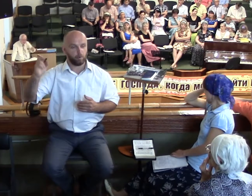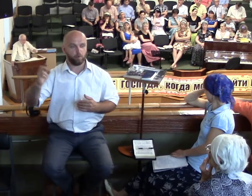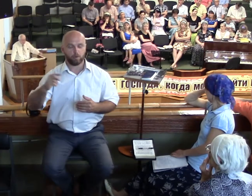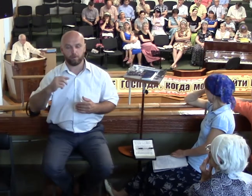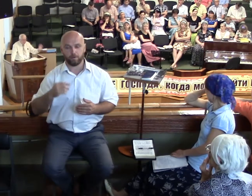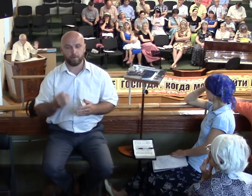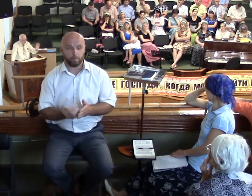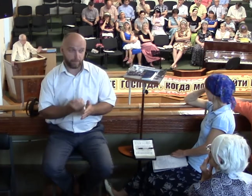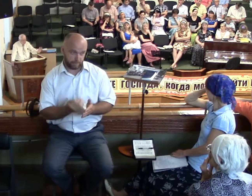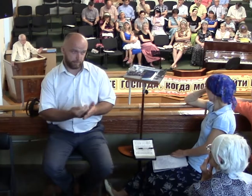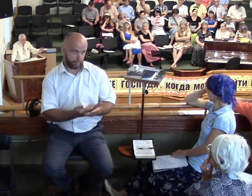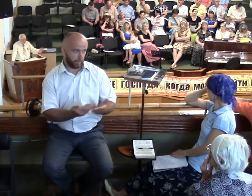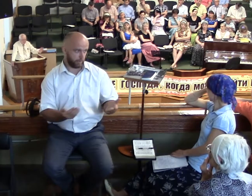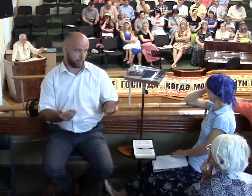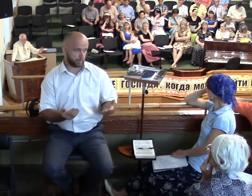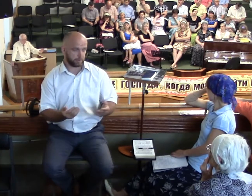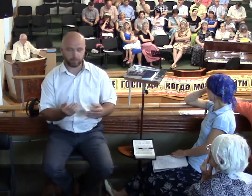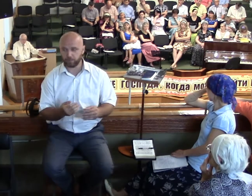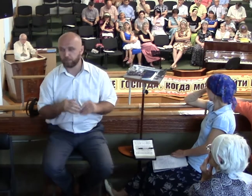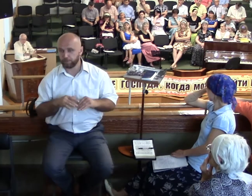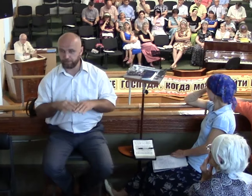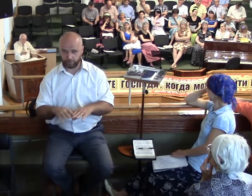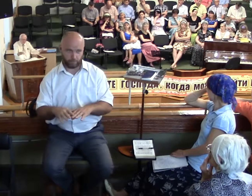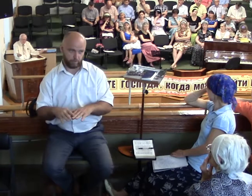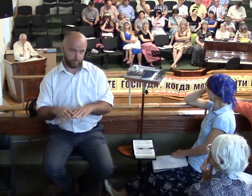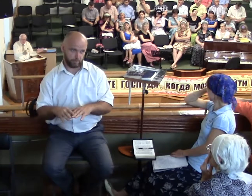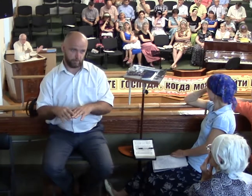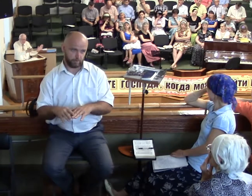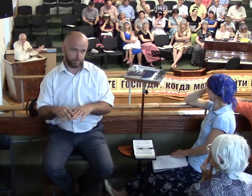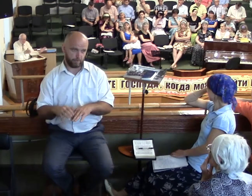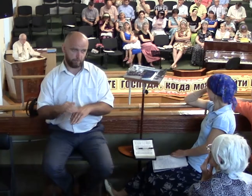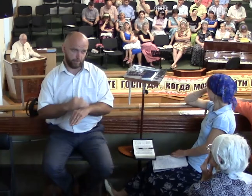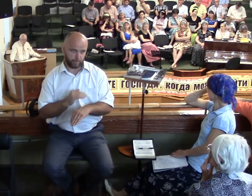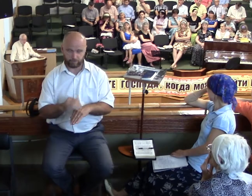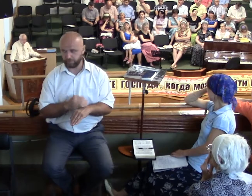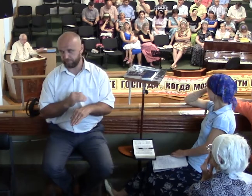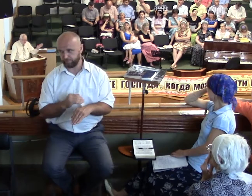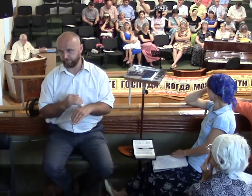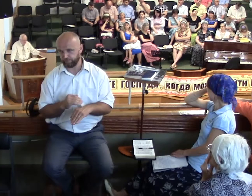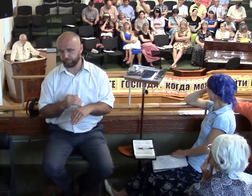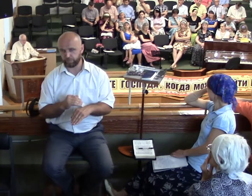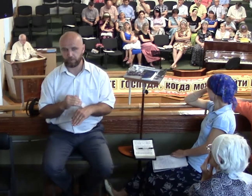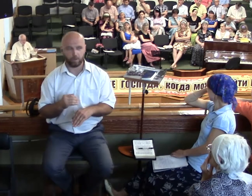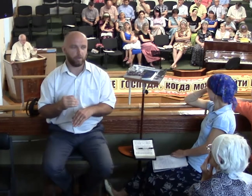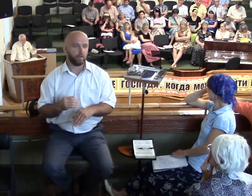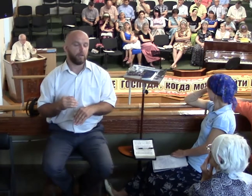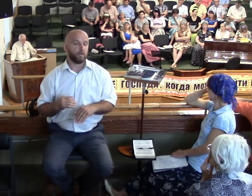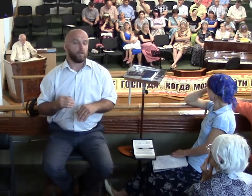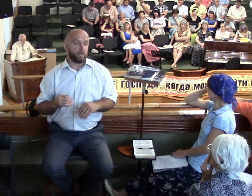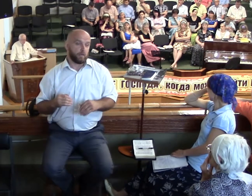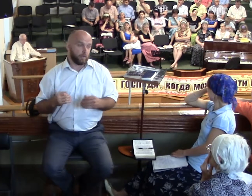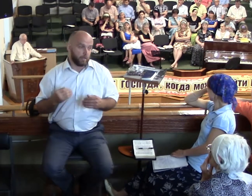Но теперь первое послание, оно показывает недостатки, от которых они должны уйти. Второе послание